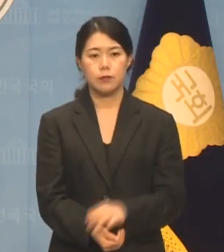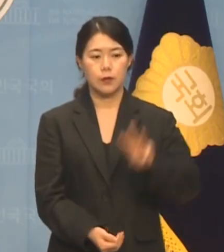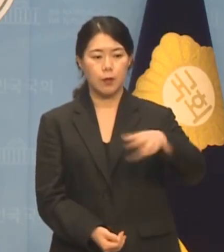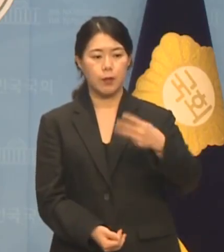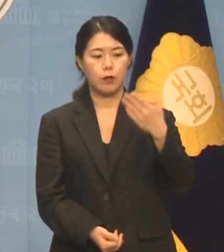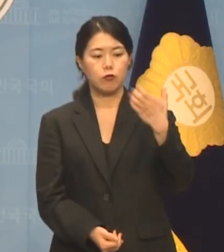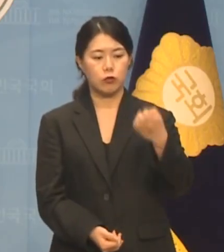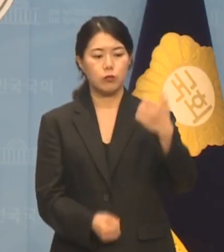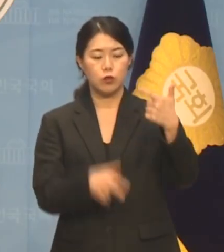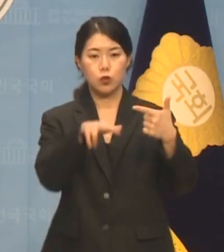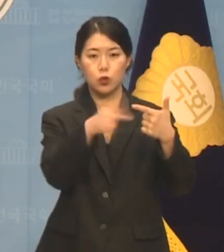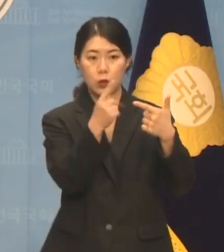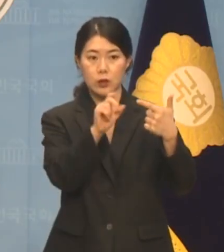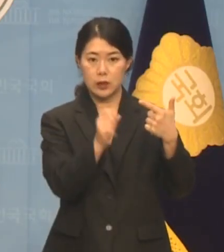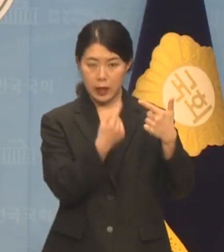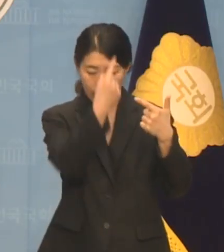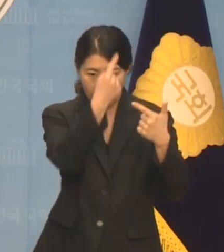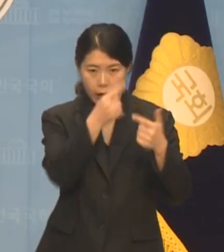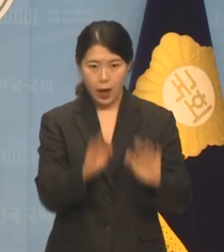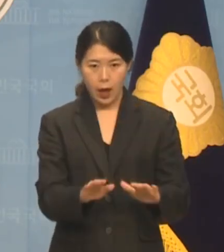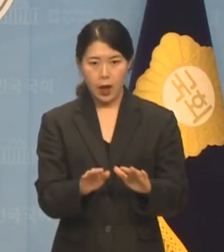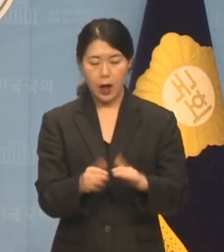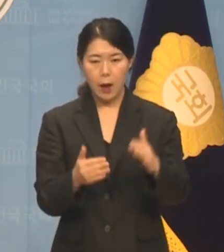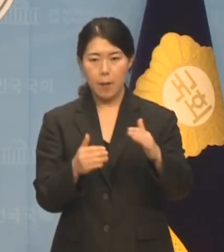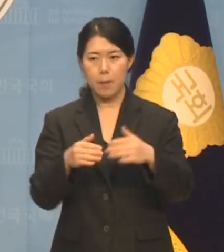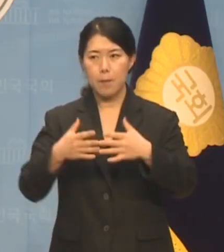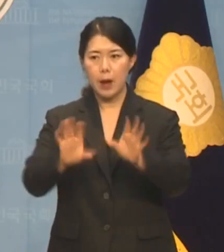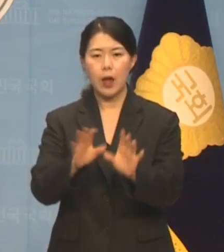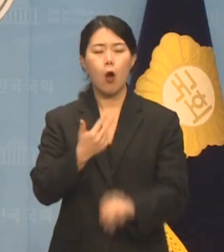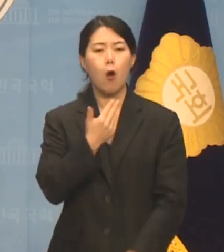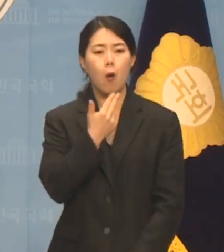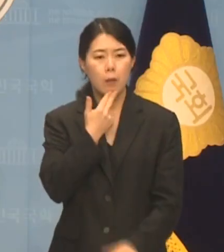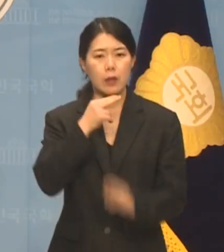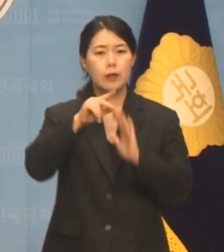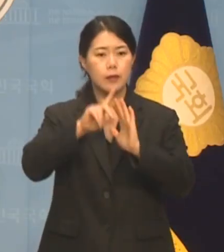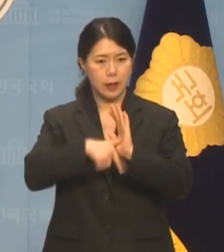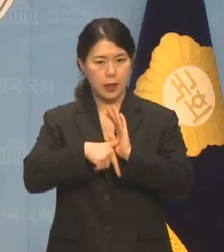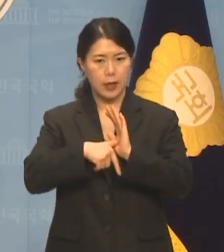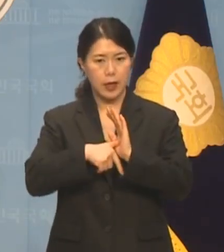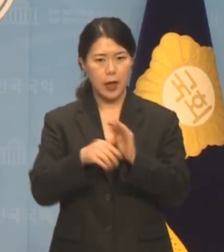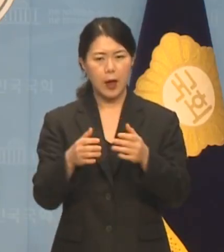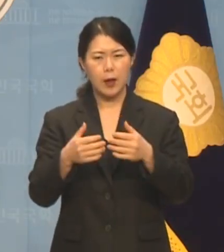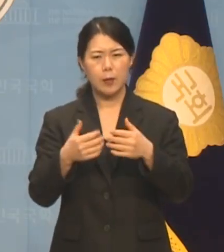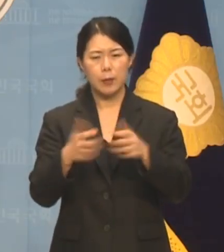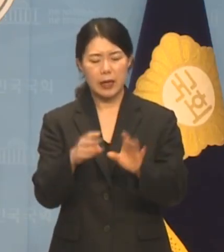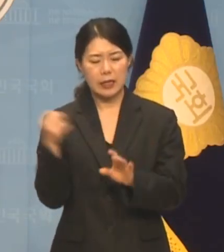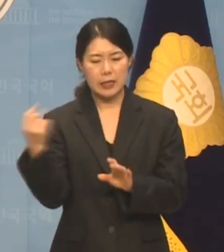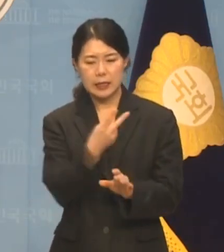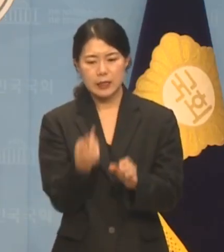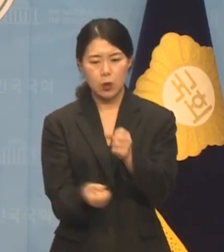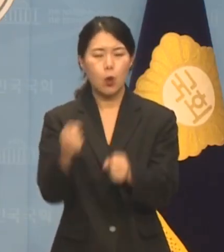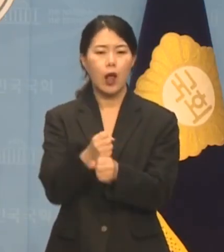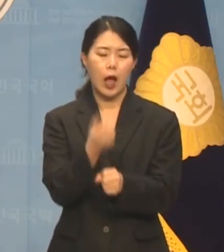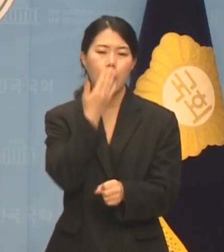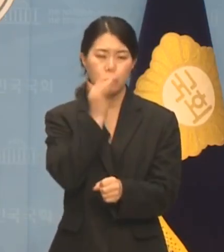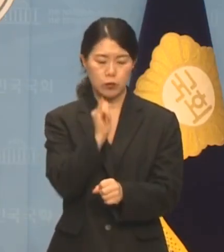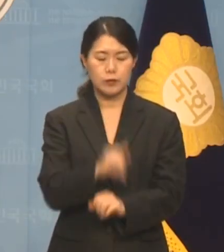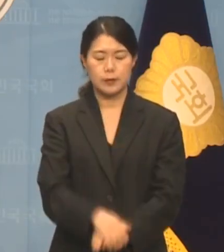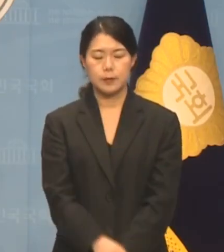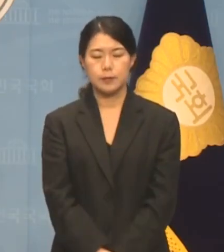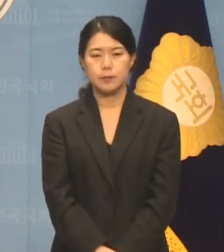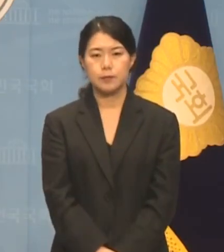396조에 의해 파기 자판을 하지 아니하는 경우에 한하여 파기 환송을 하도록 규정하고